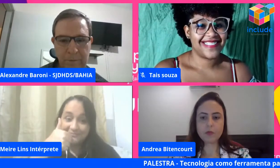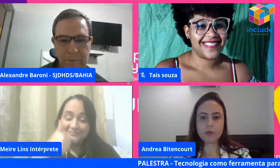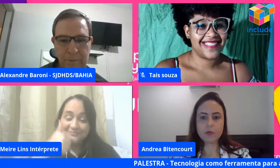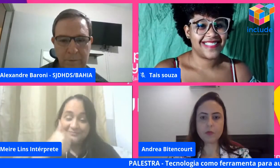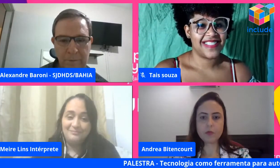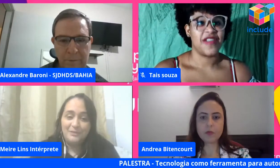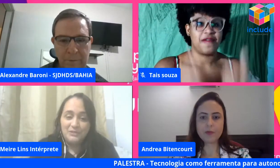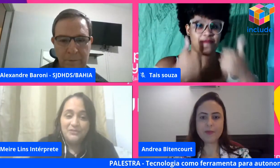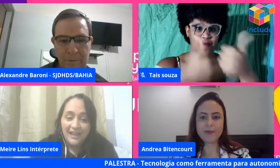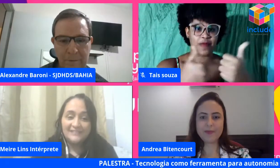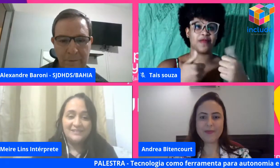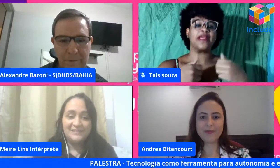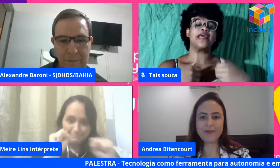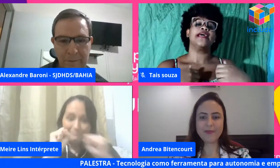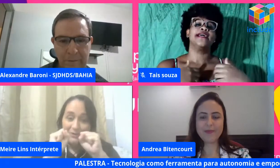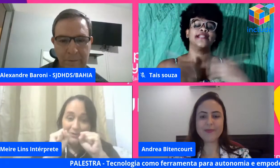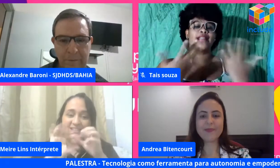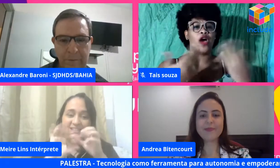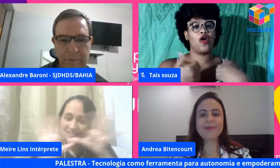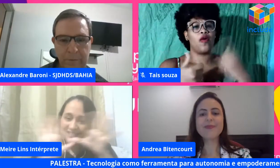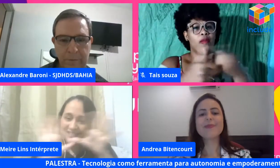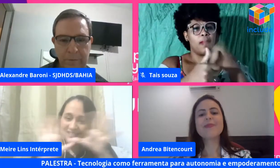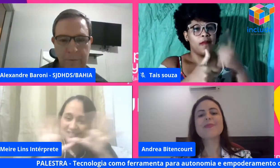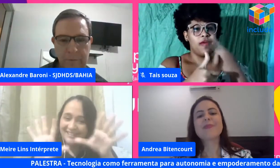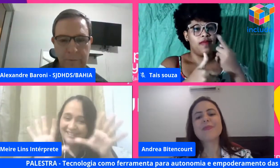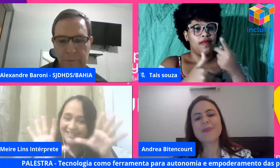Pode falar, pode.